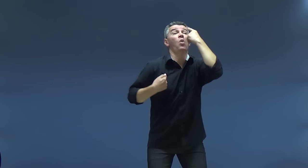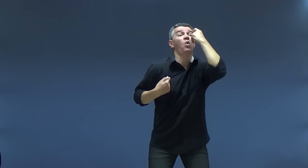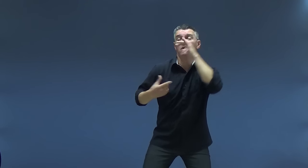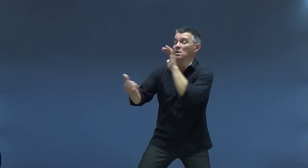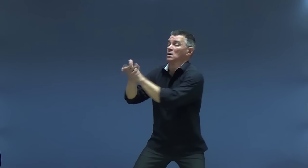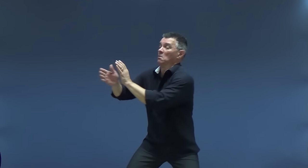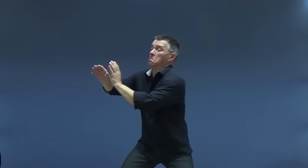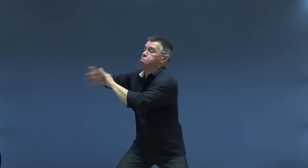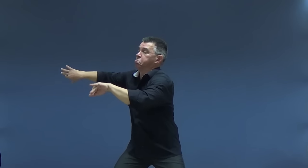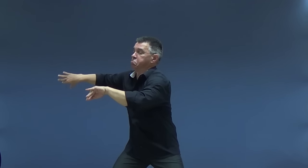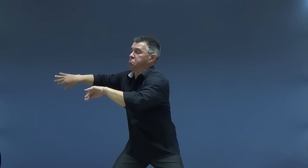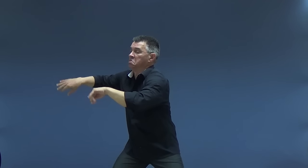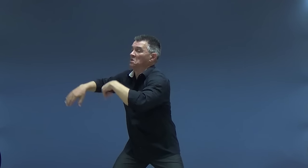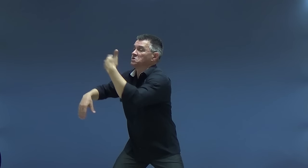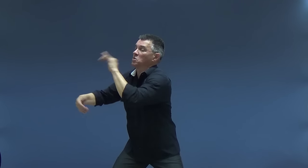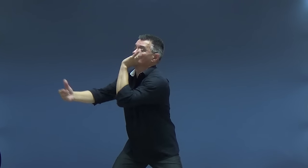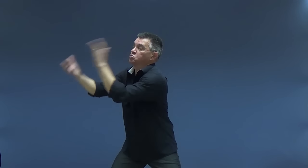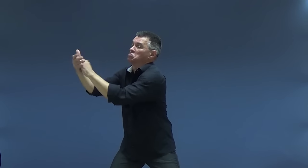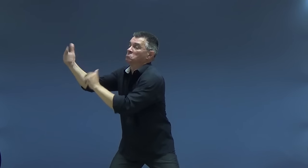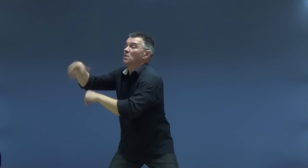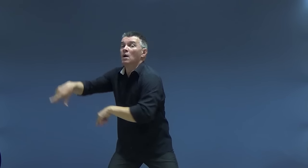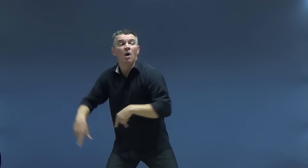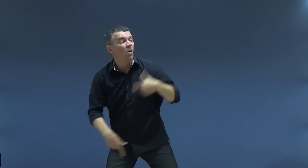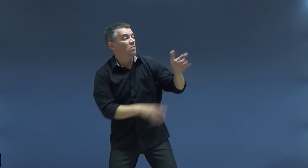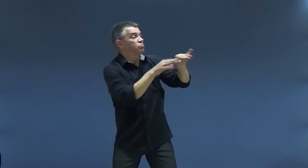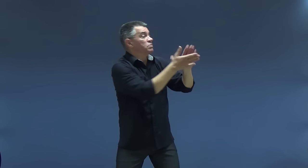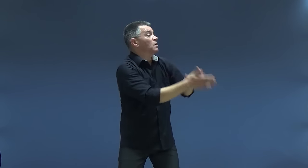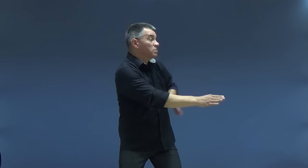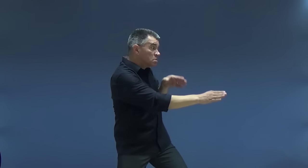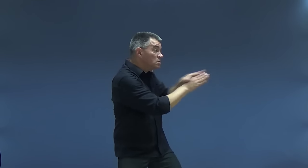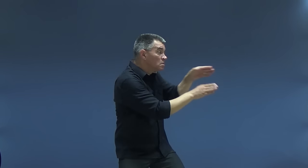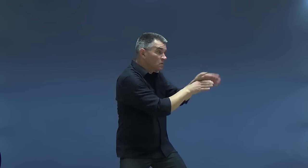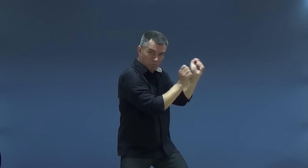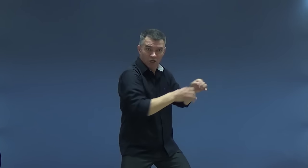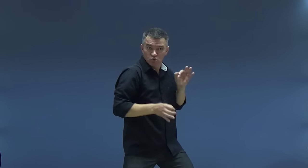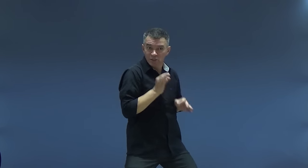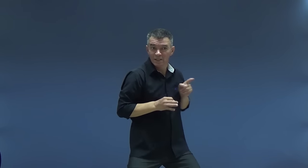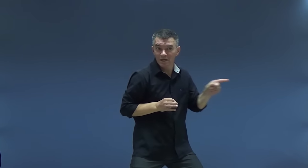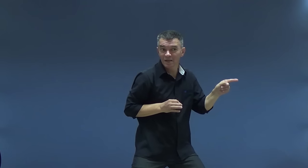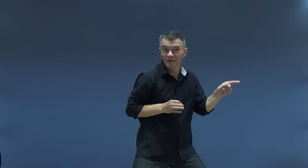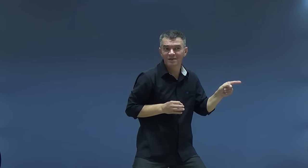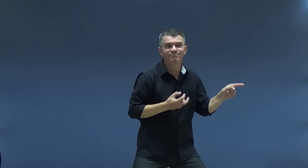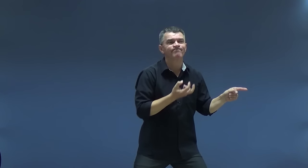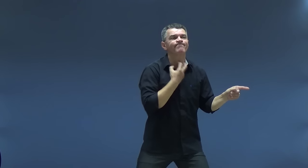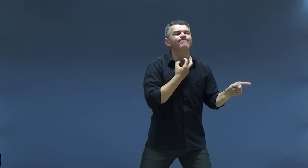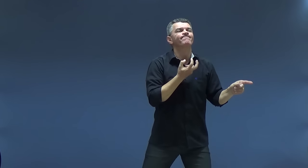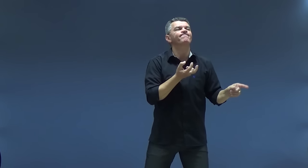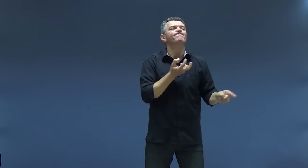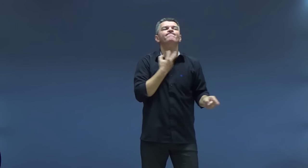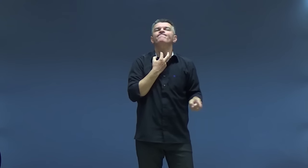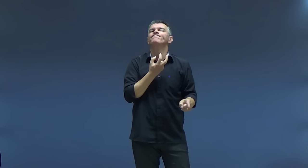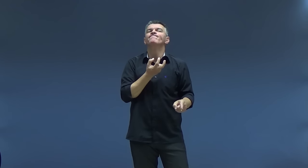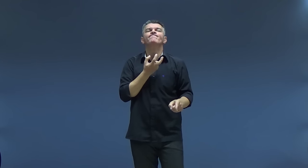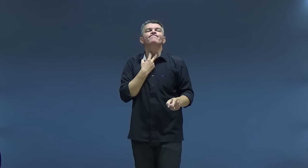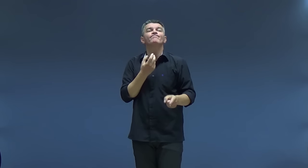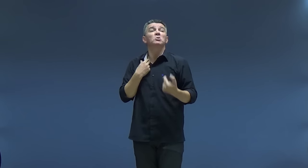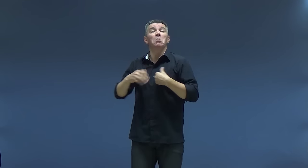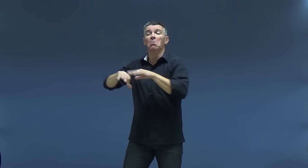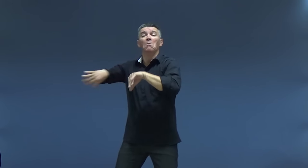Deus. Agora, se eu sou não, né? Me separe, daí eu caso de novo, eu posso ajudar essa pessoa? É.